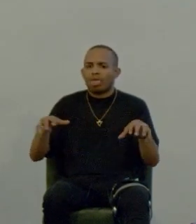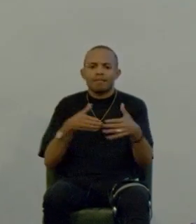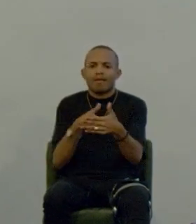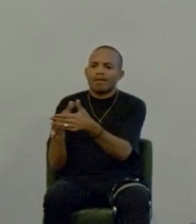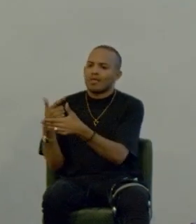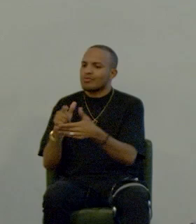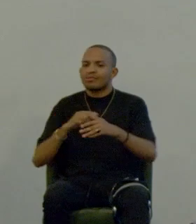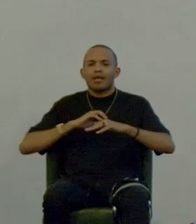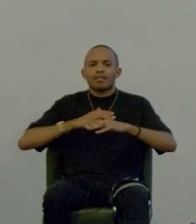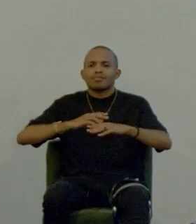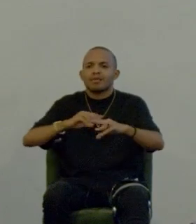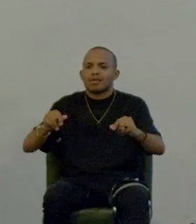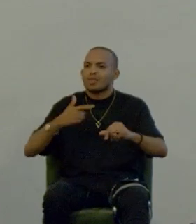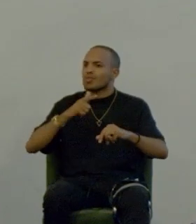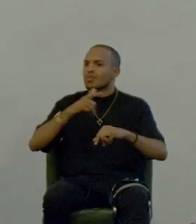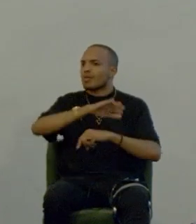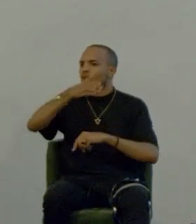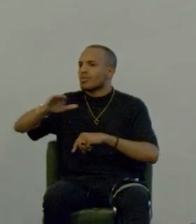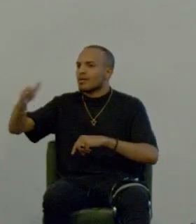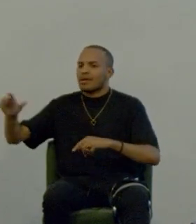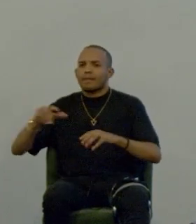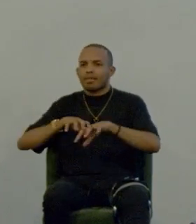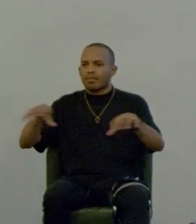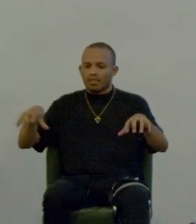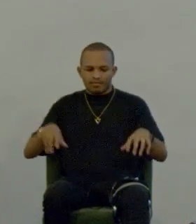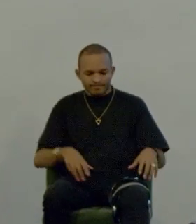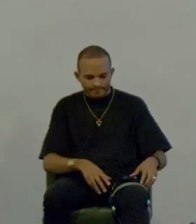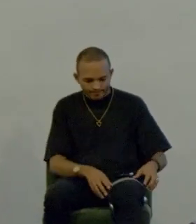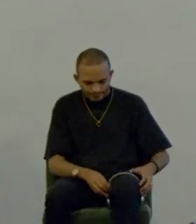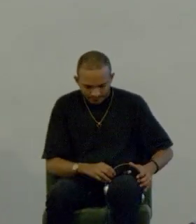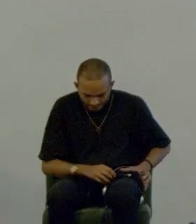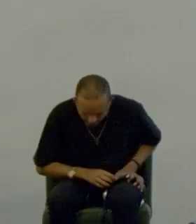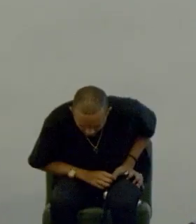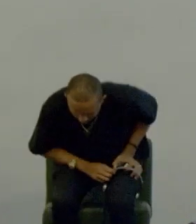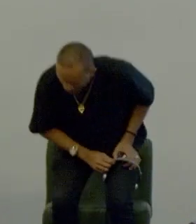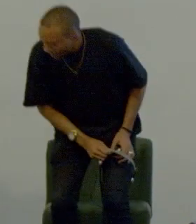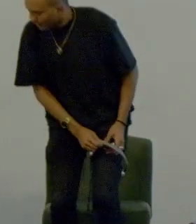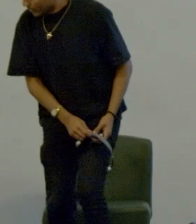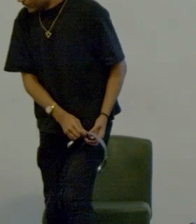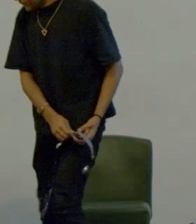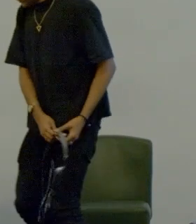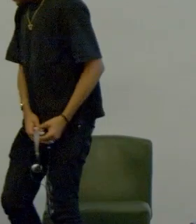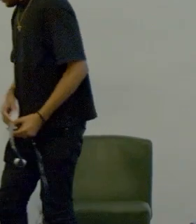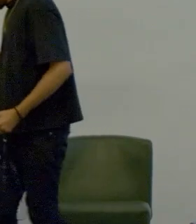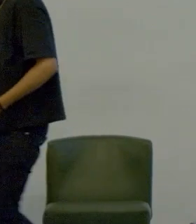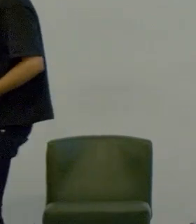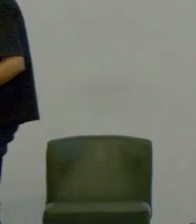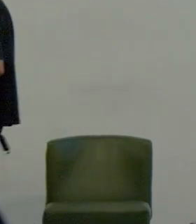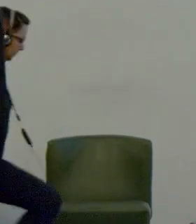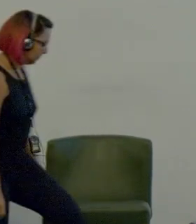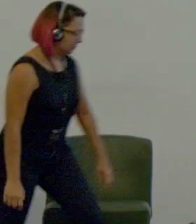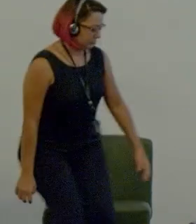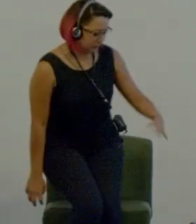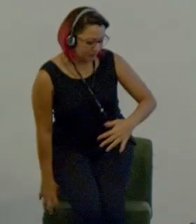tem um deserto, não tem uma cadeia de montanhas que atravessa a região amazônica. Isso é interessante por quê? Porque existe um certo consenso, eu acho, hoje em dia, ou